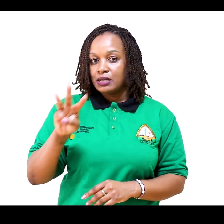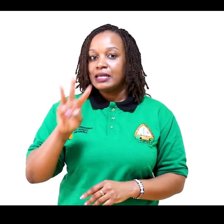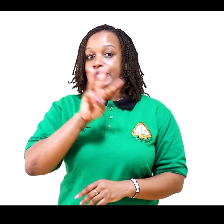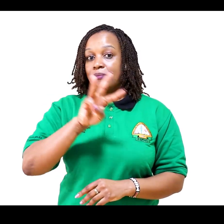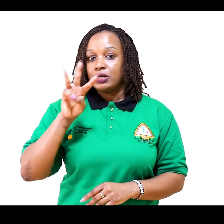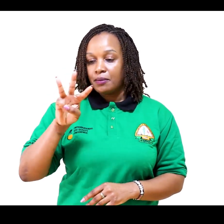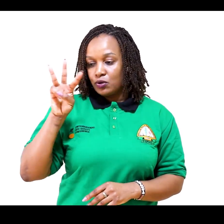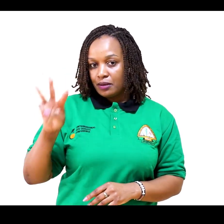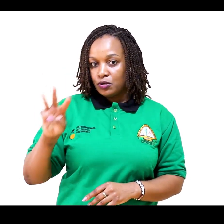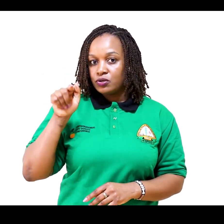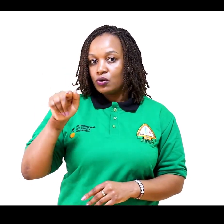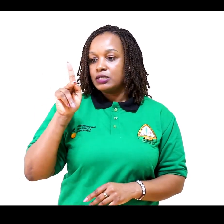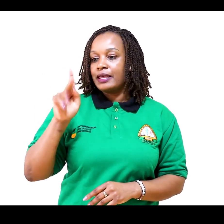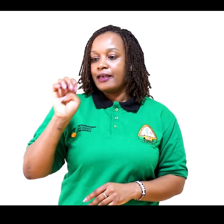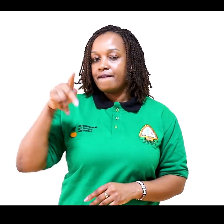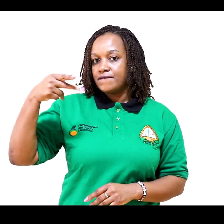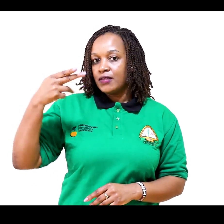0709891000. Barua pepe